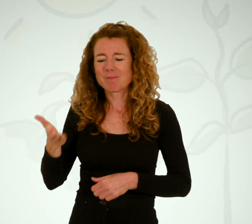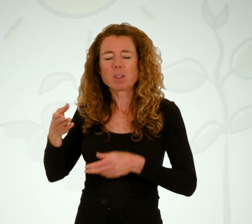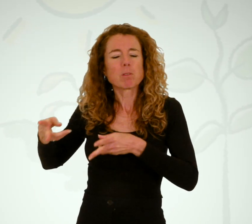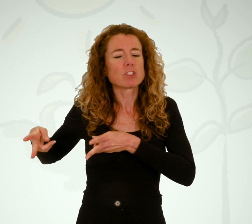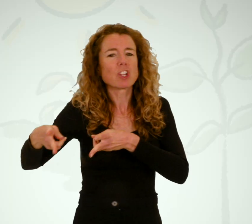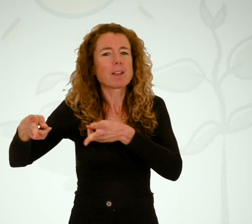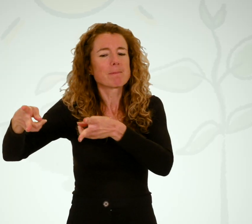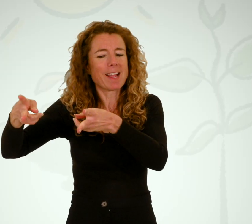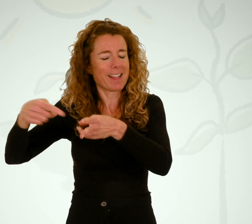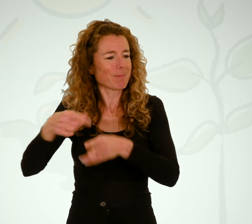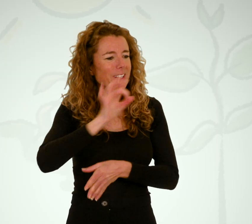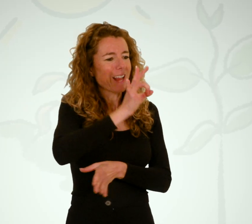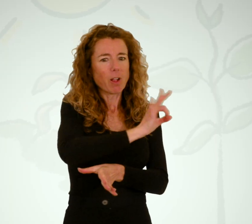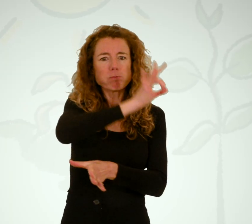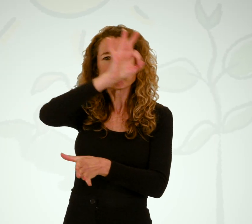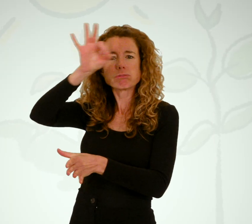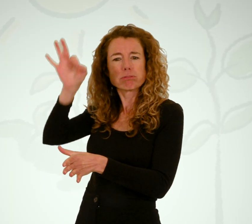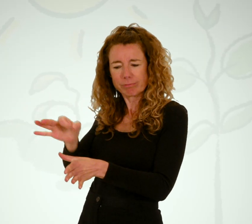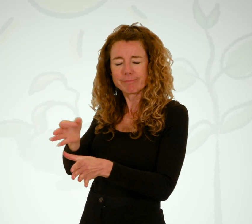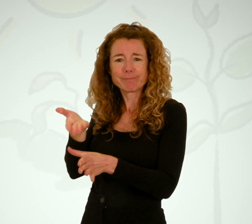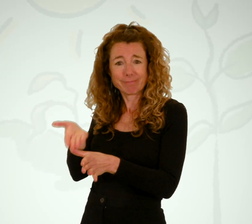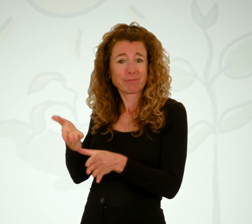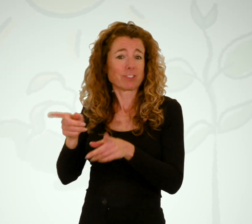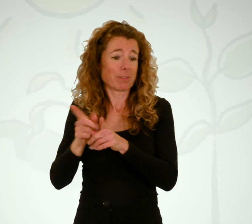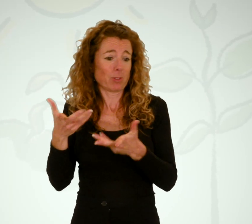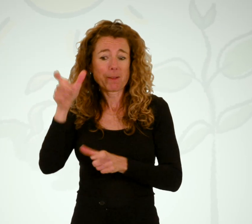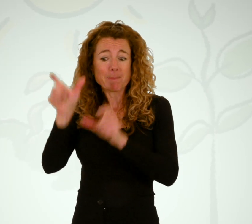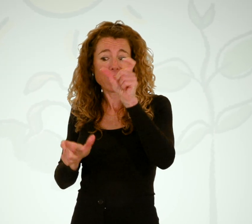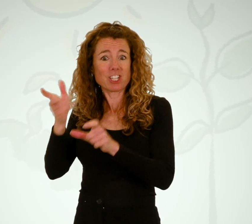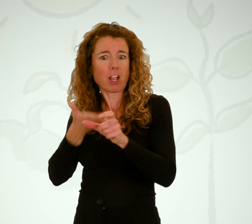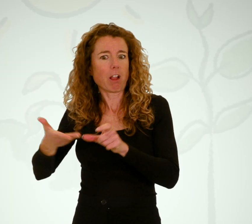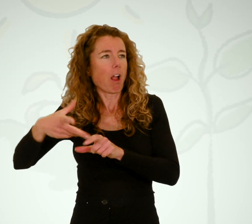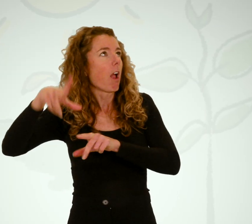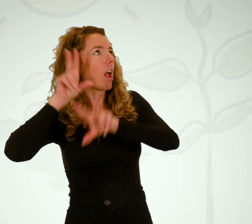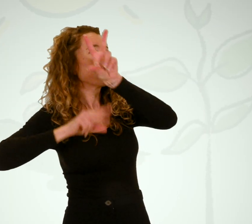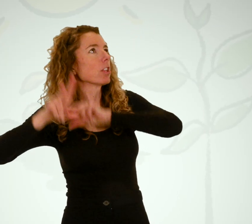Le bord du chemin où la graine tombe, ce sont les gens qui entendent la parole du royaume et qui ne comprennent pas.